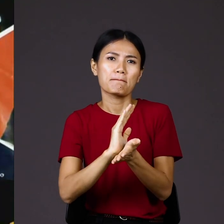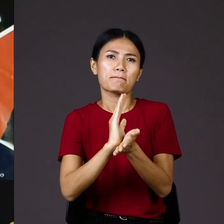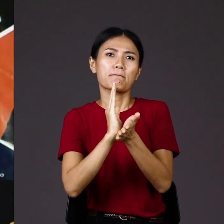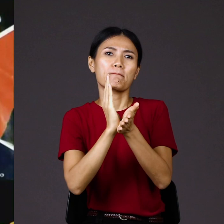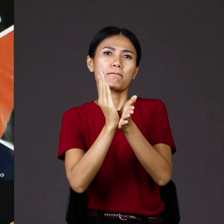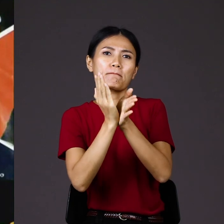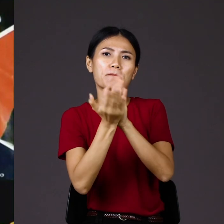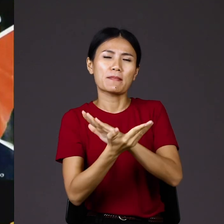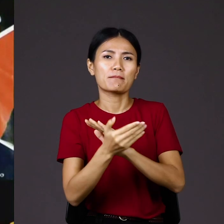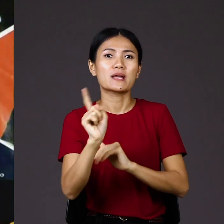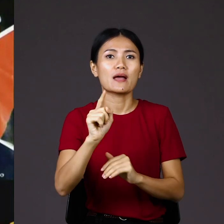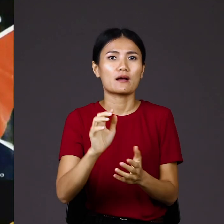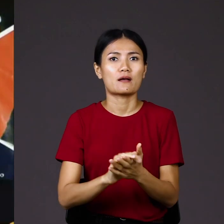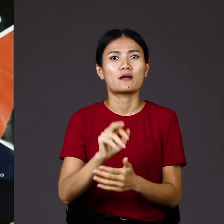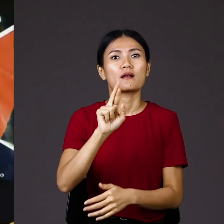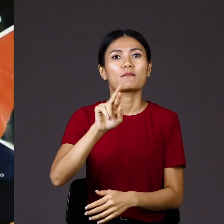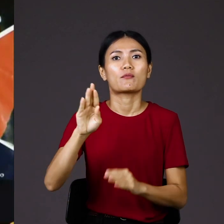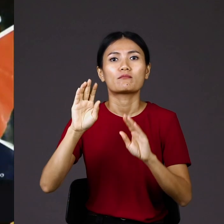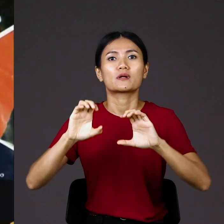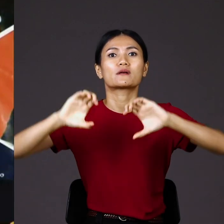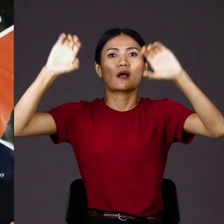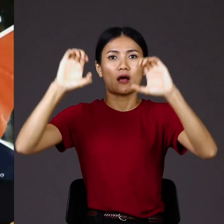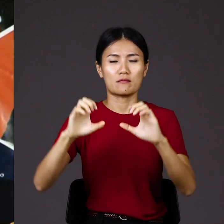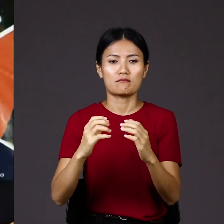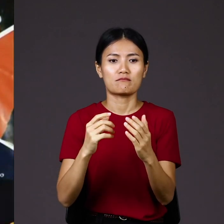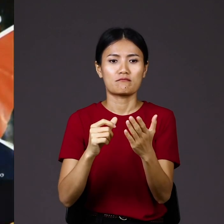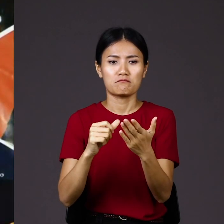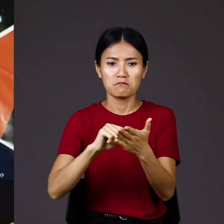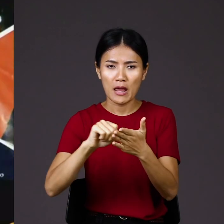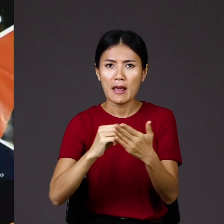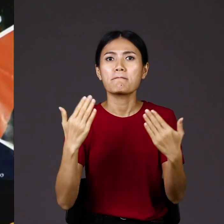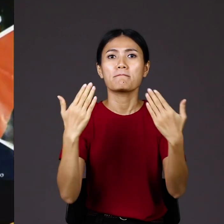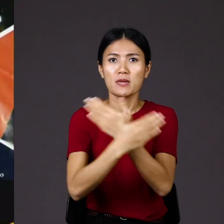ดันเรื่องการปฏิรูประบบรัฐราชการ